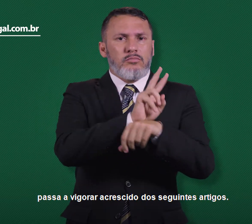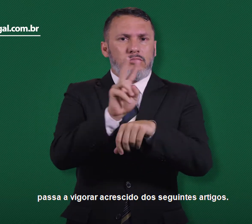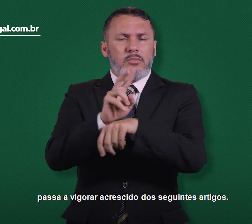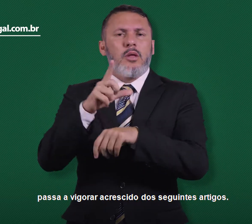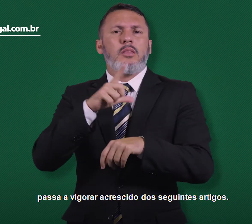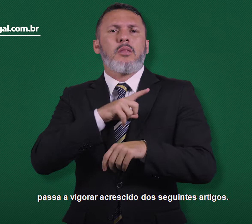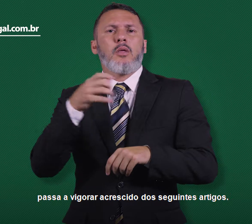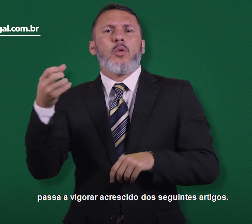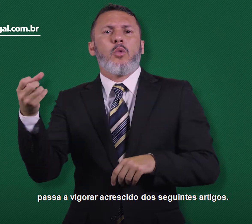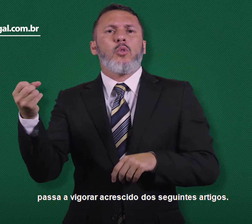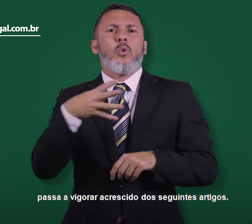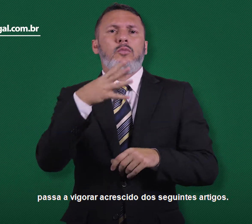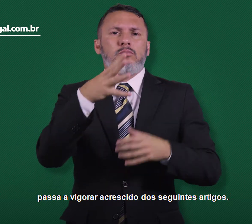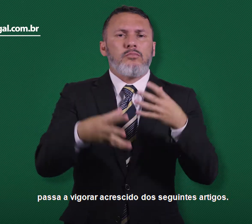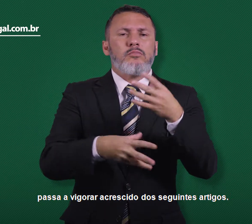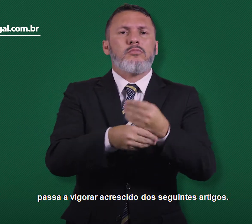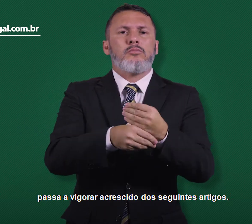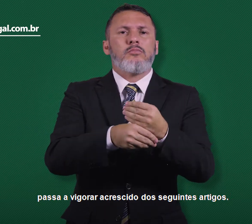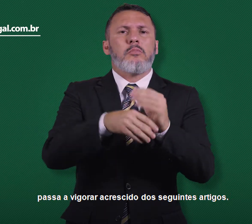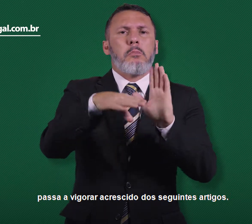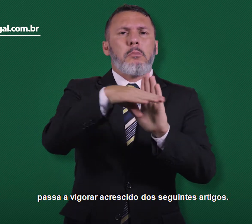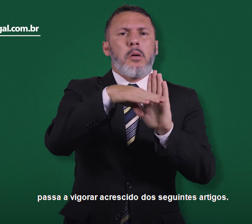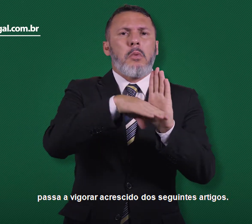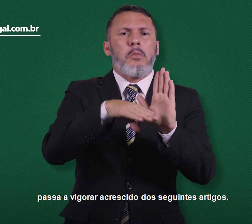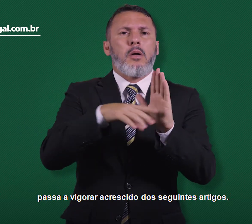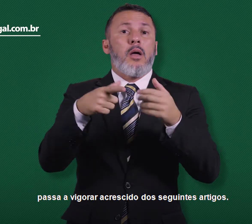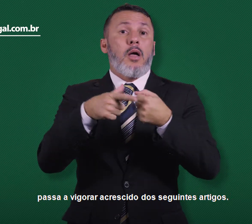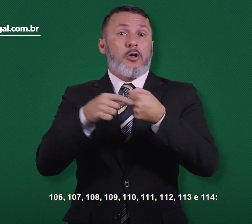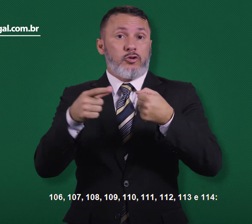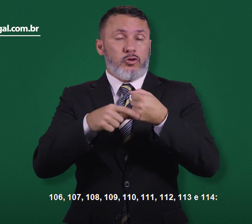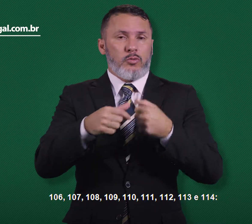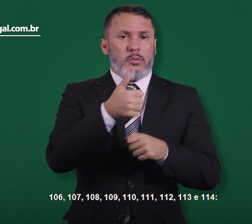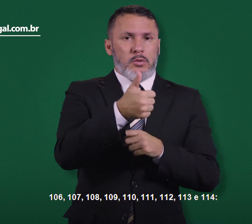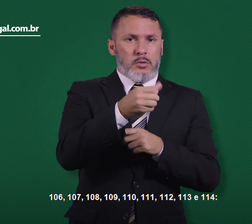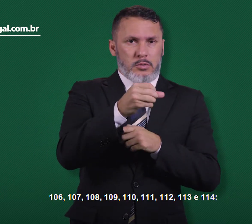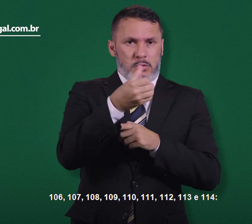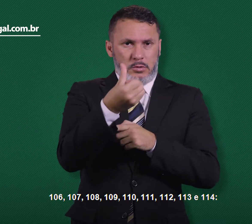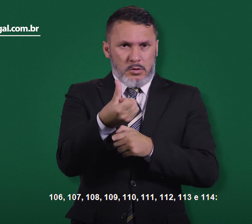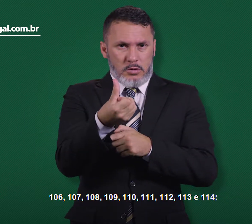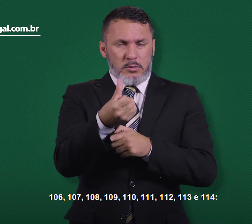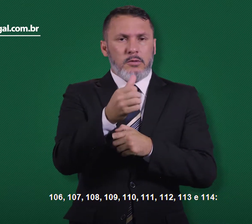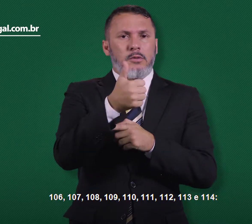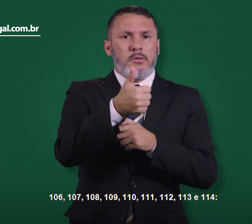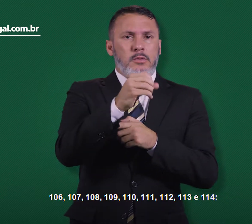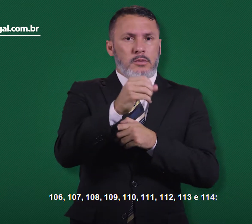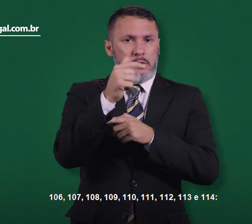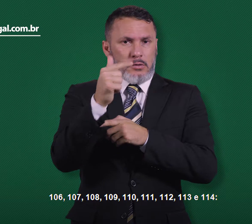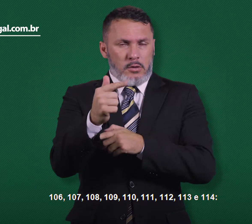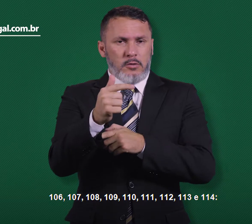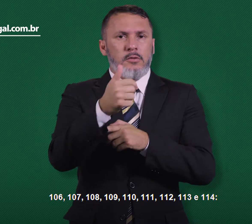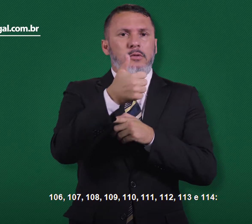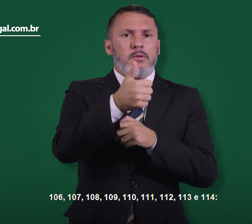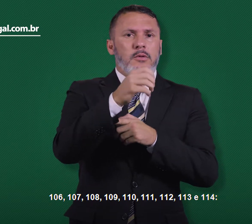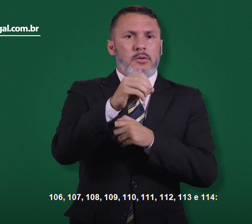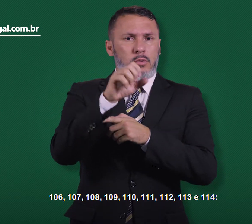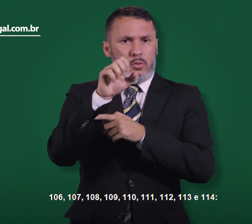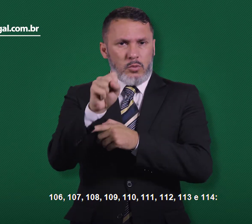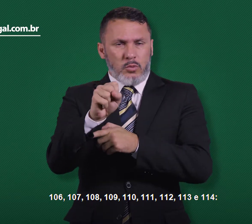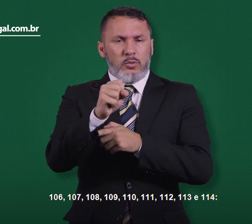passa a vigorar acrescido dos seguintes artigos 106, 107, 108,